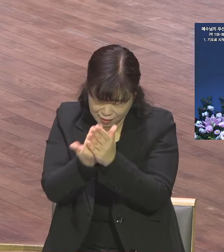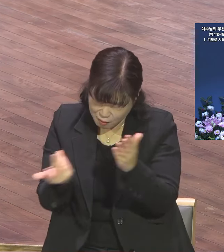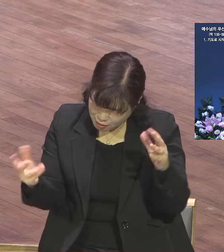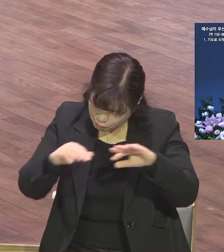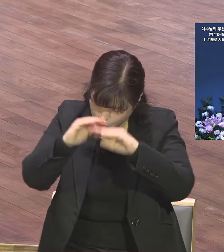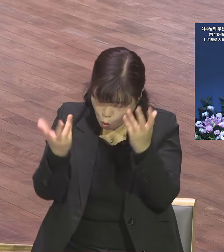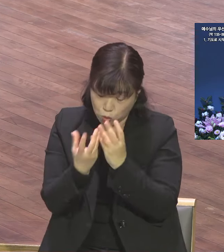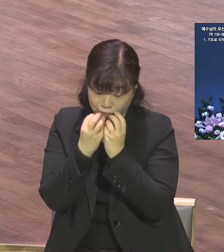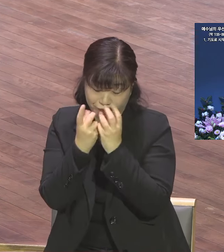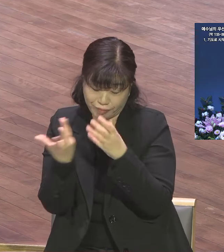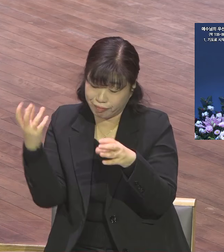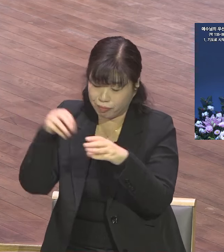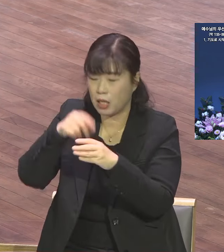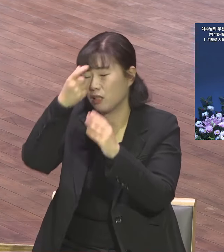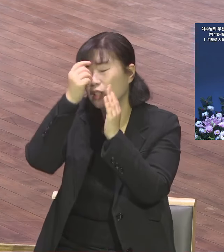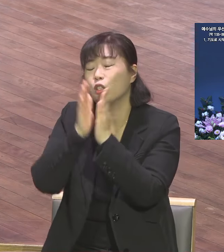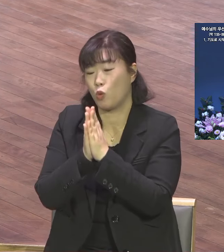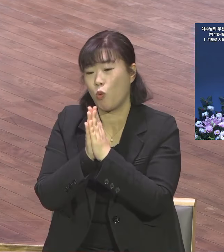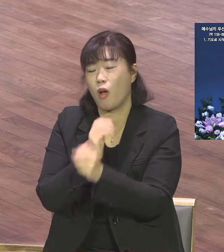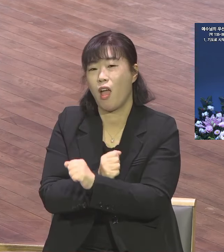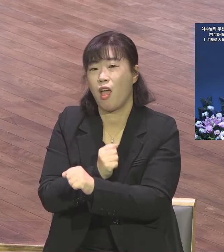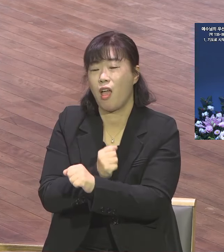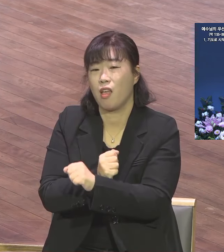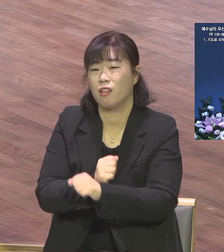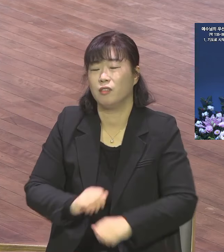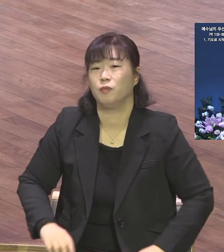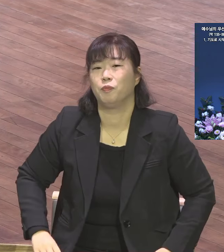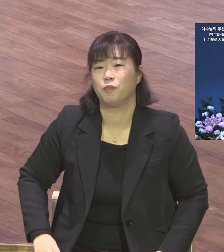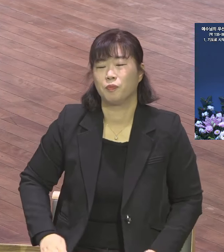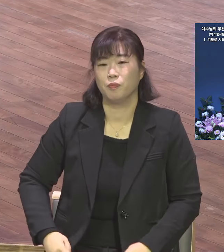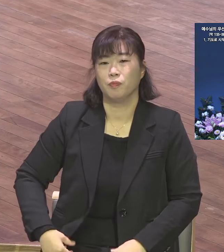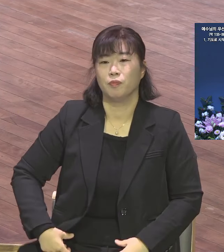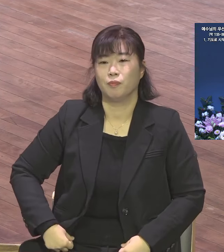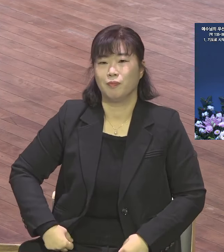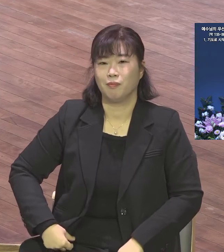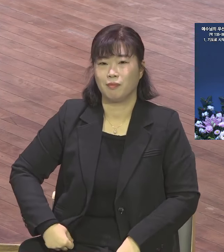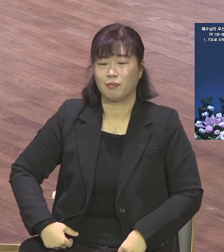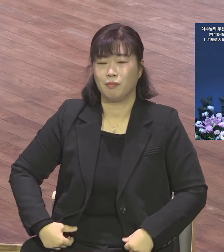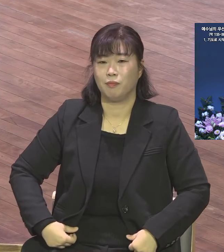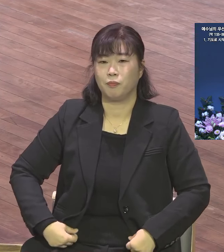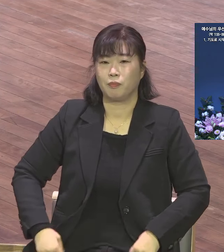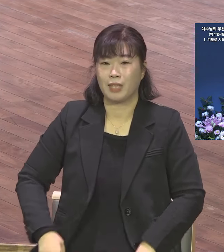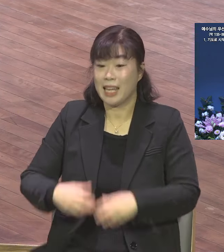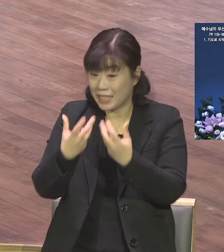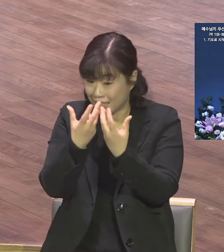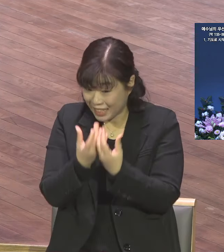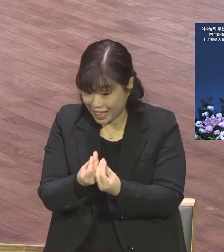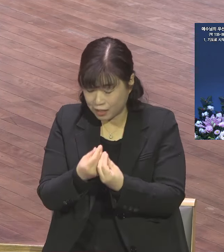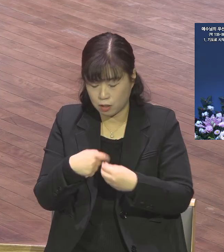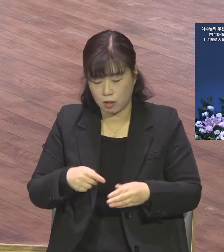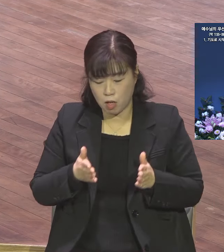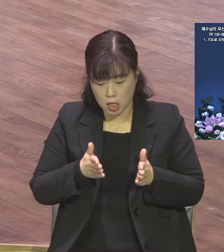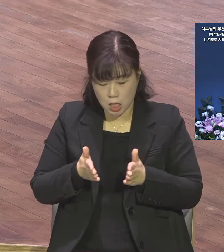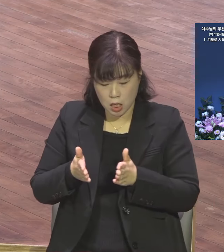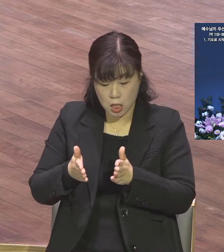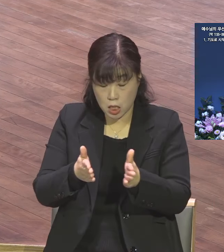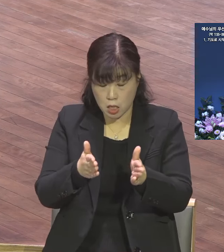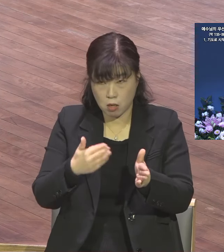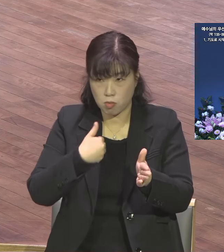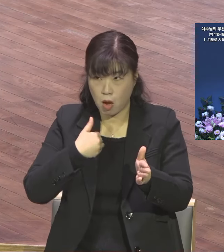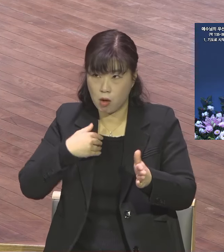알고 가는 길입니다. 알고 가는 길은 모르고 가는 길하고 길이 다르지요. 그림이 다르지요. 아침에 여러분 꼭